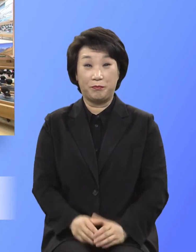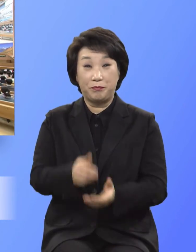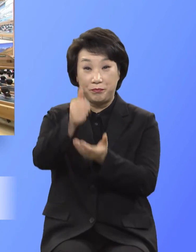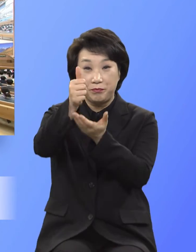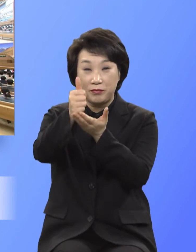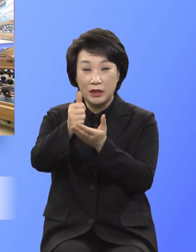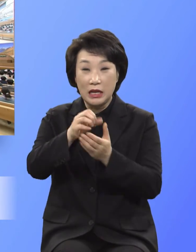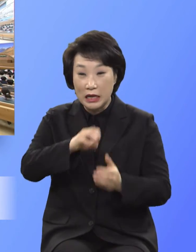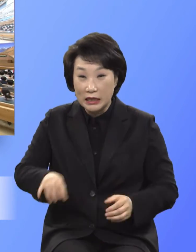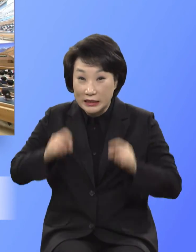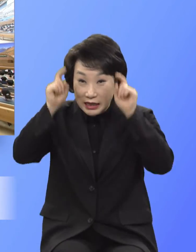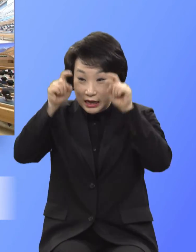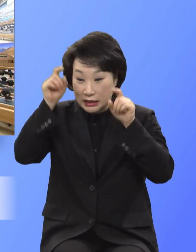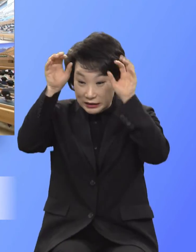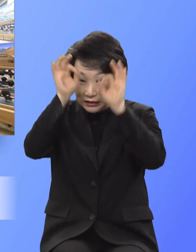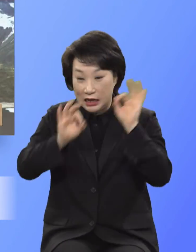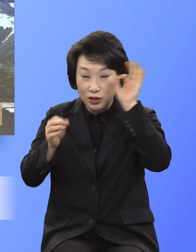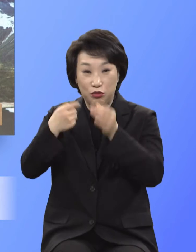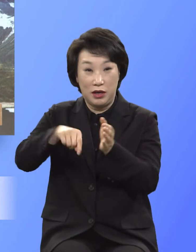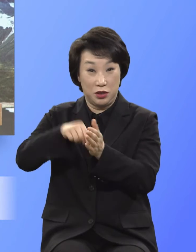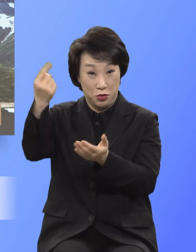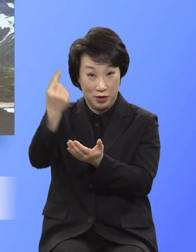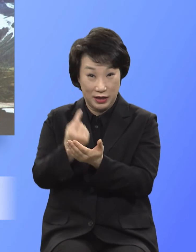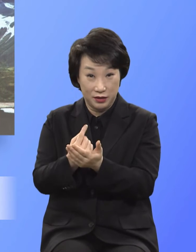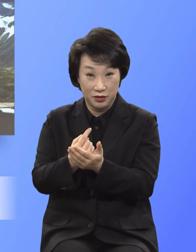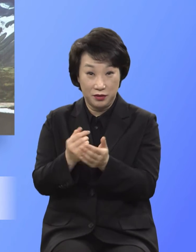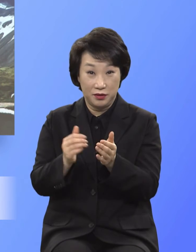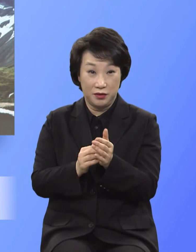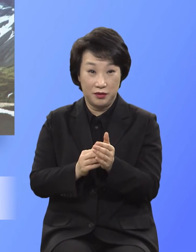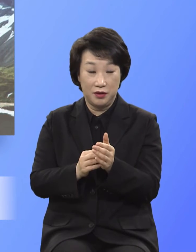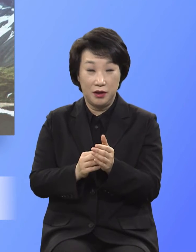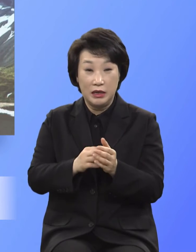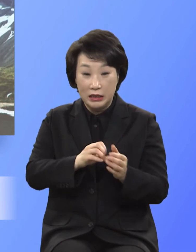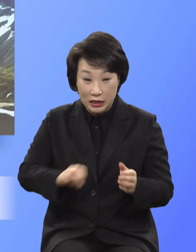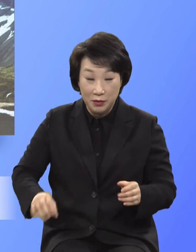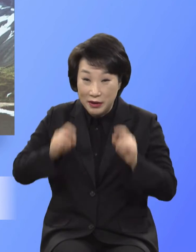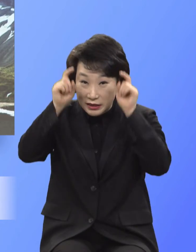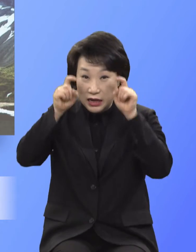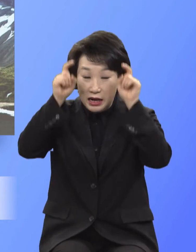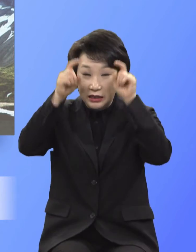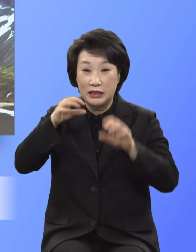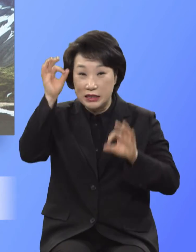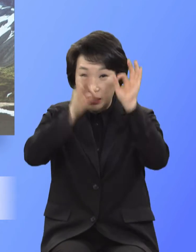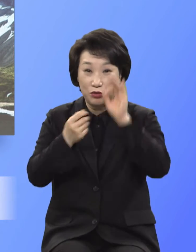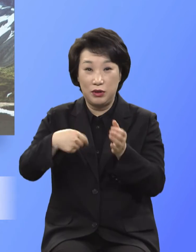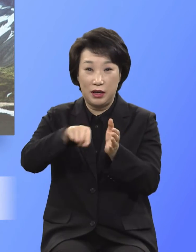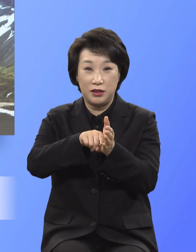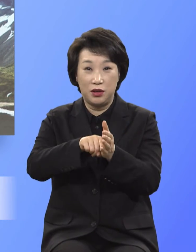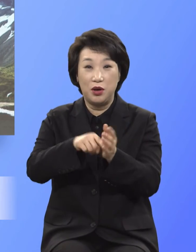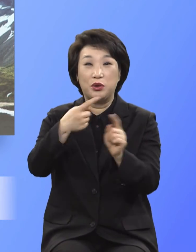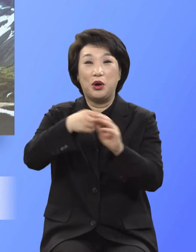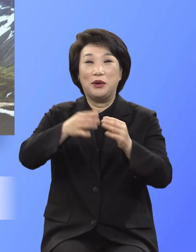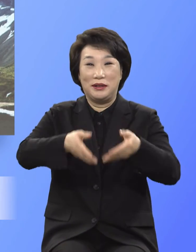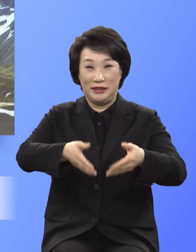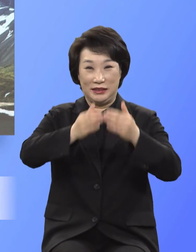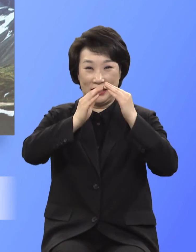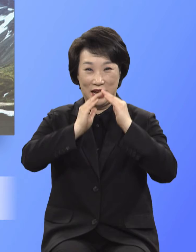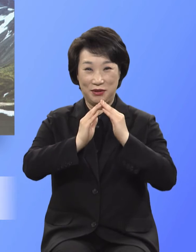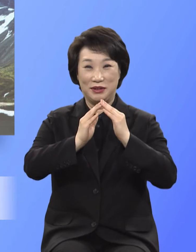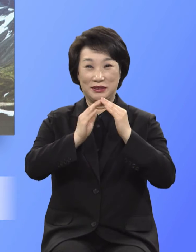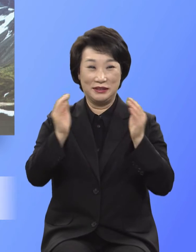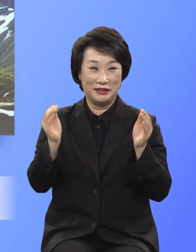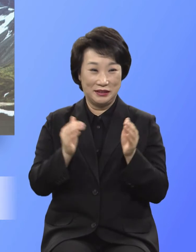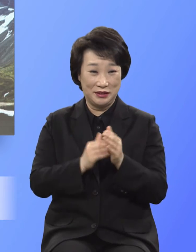주님은 잃은 양을 찾기 위해서 오셨고 잊어버린 양을 찾기 위해서 교회를